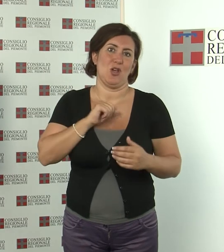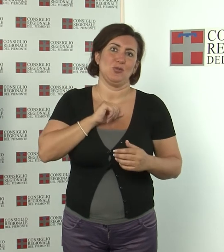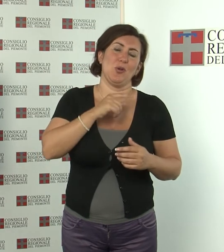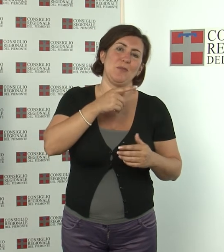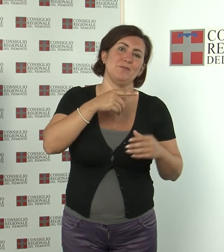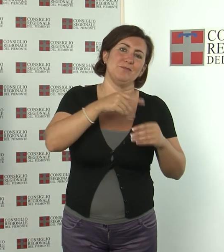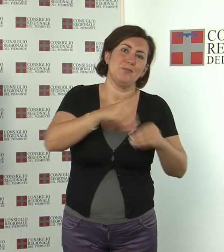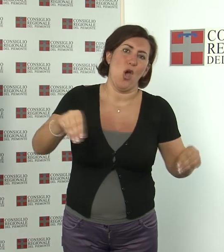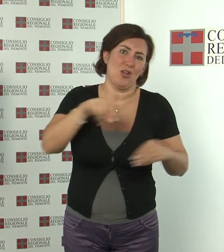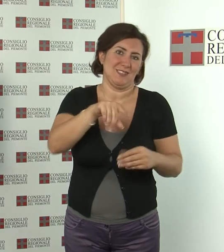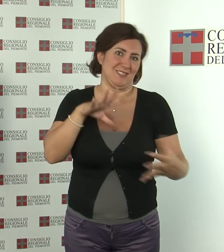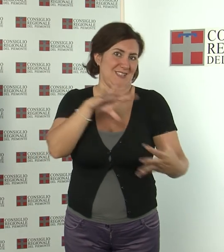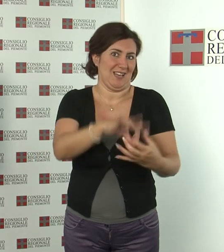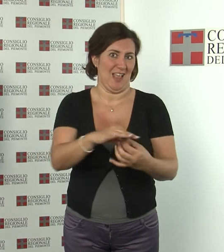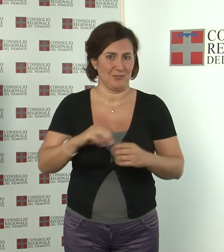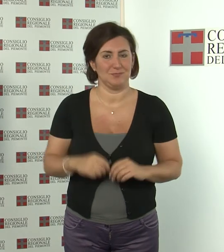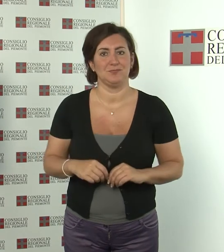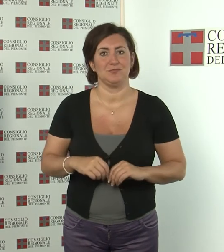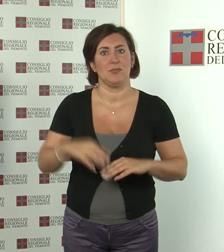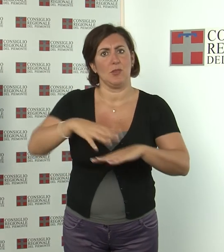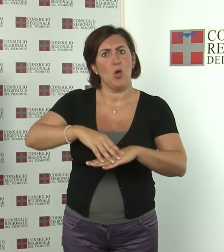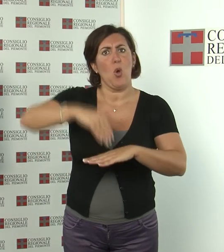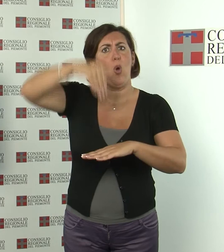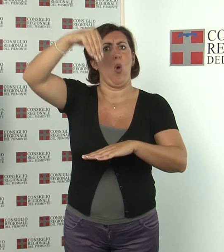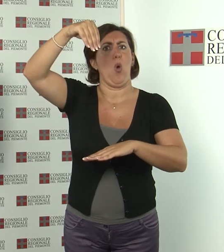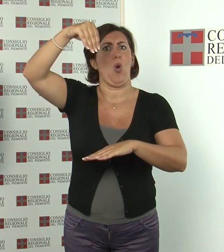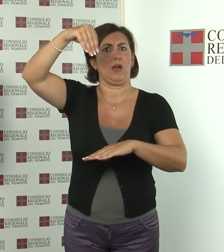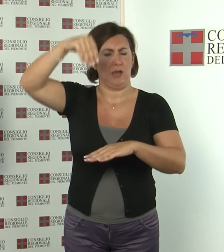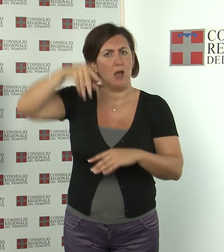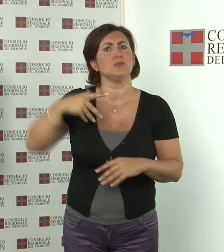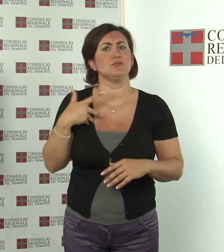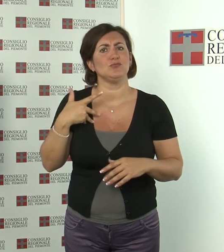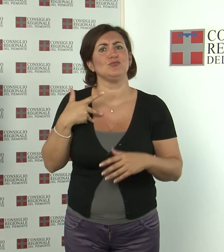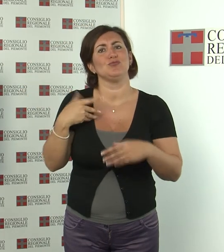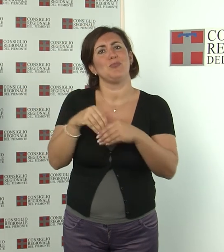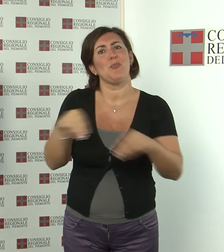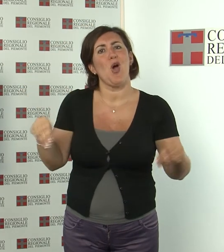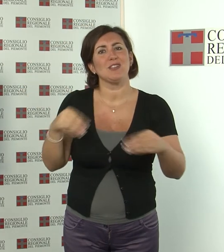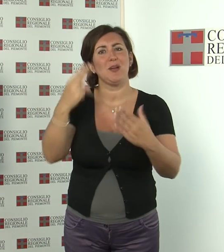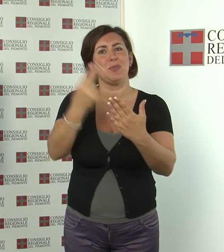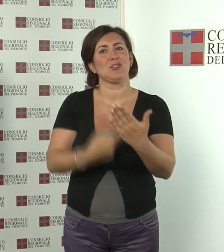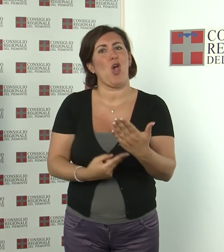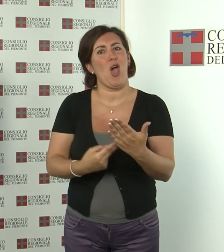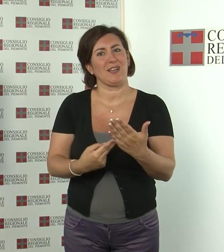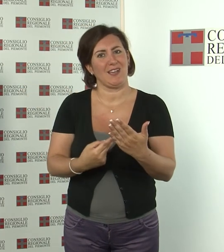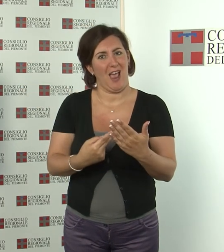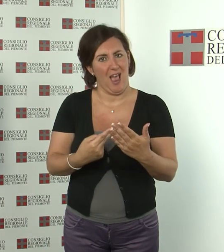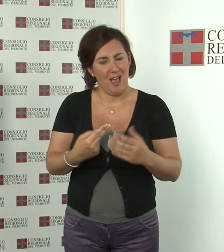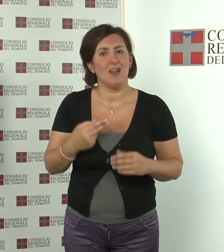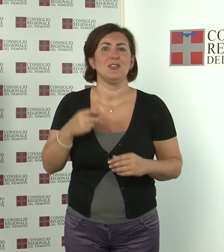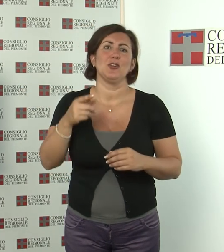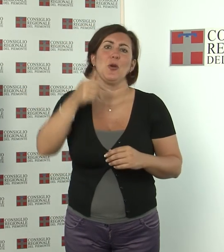è stata inaugurata il 10 settembre al URP del consiglio regionale la mostra pittorica 1862-2012